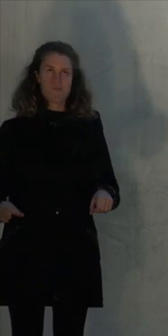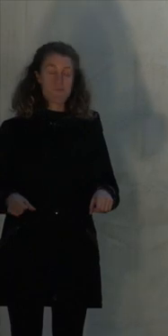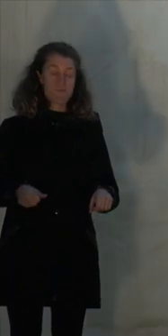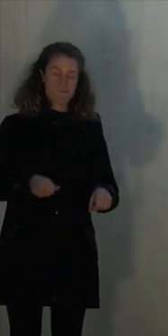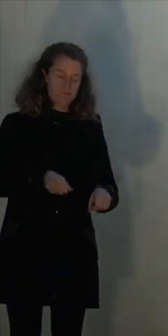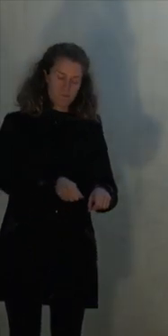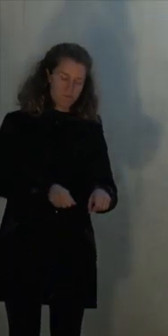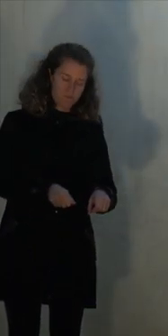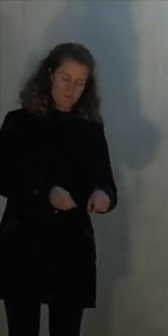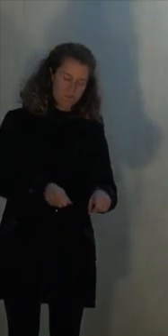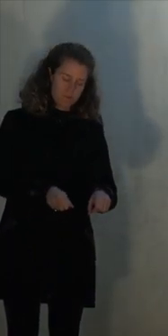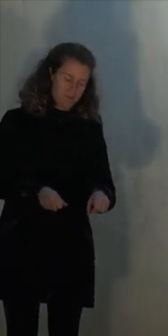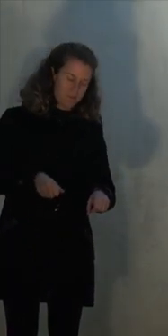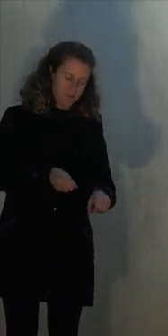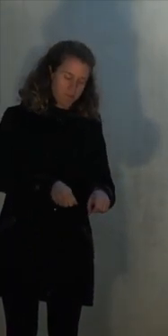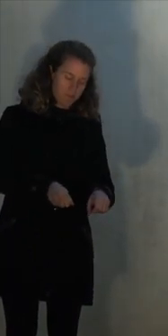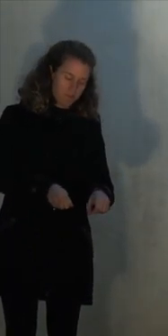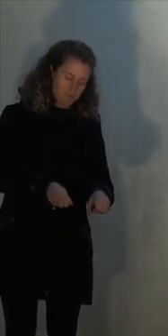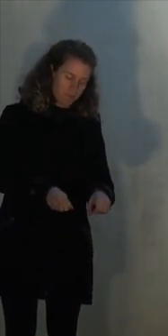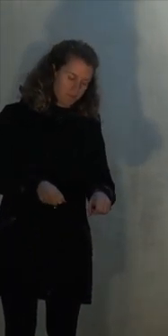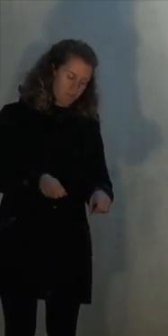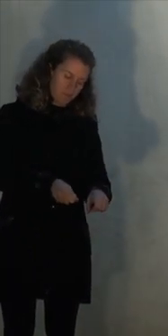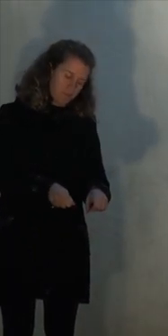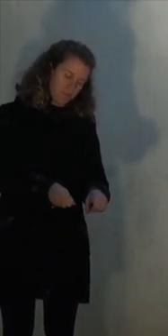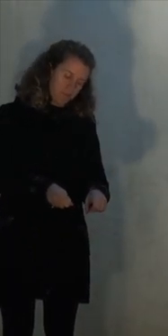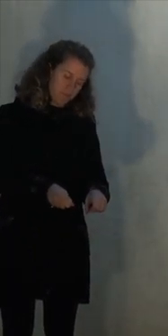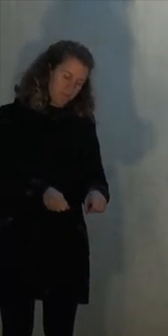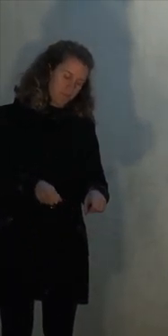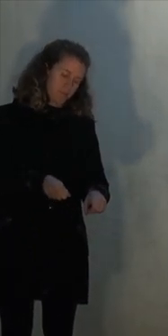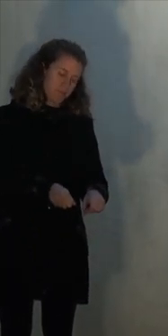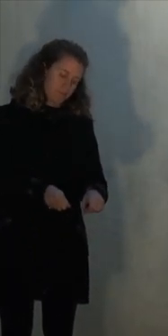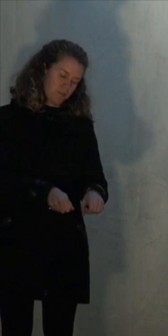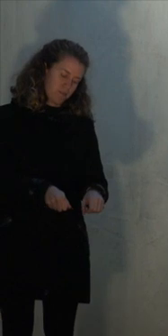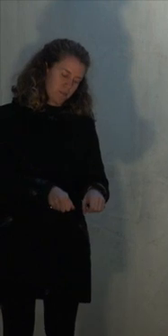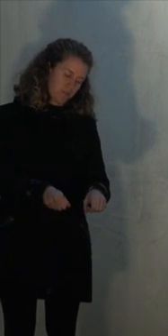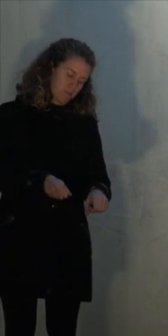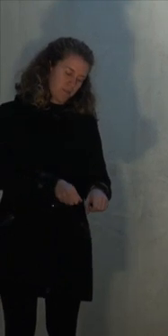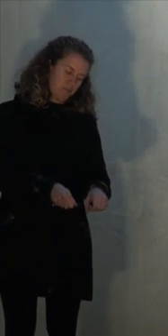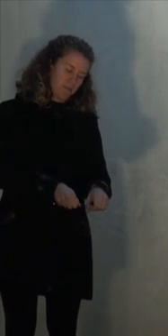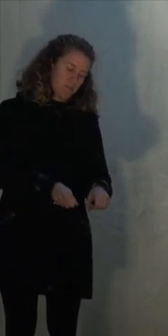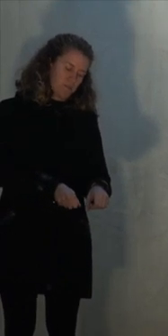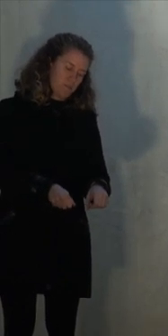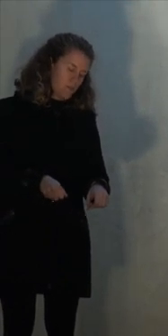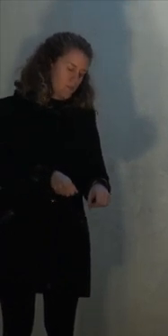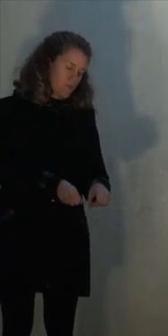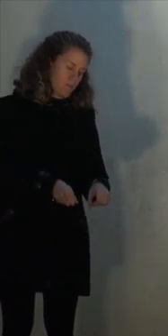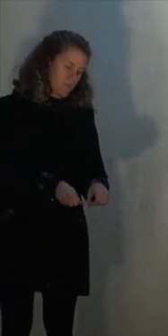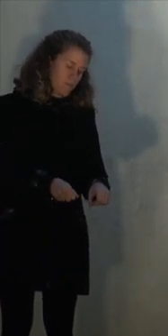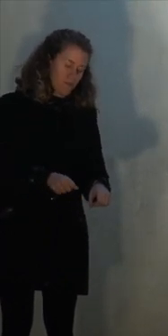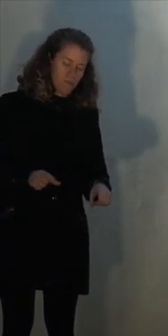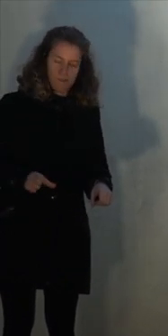ascienden, pero tú no te preocupes porque hay atajos. Solo se necesita